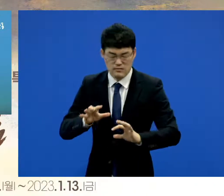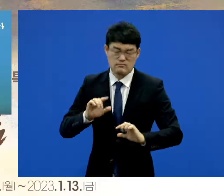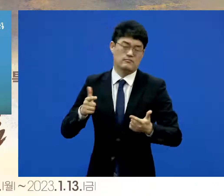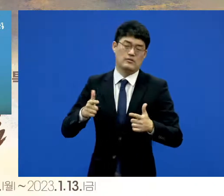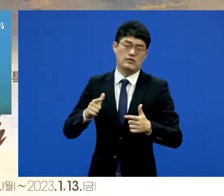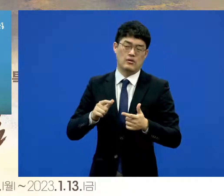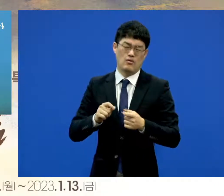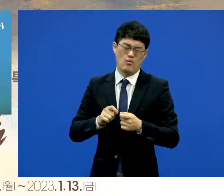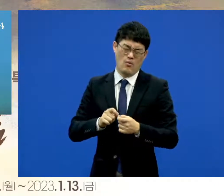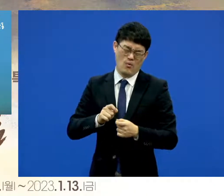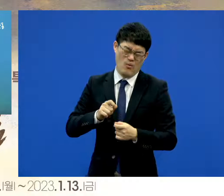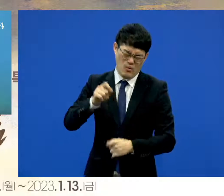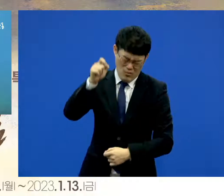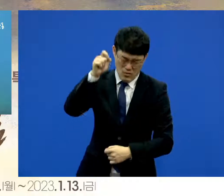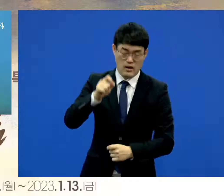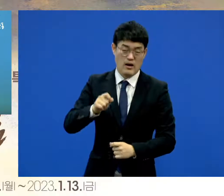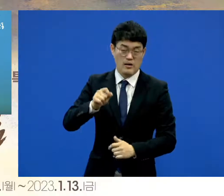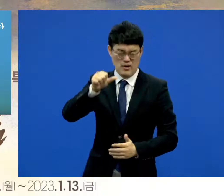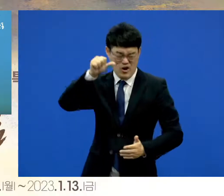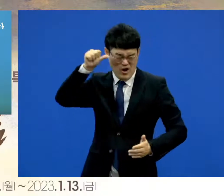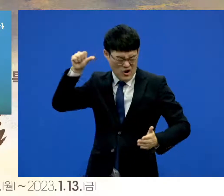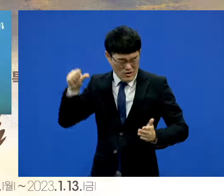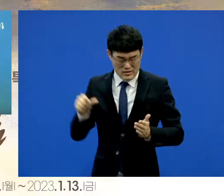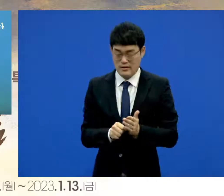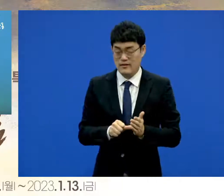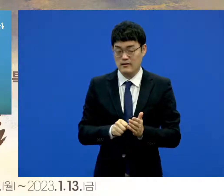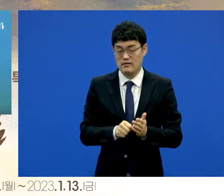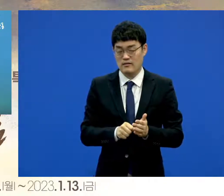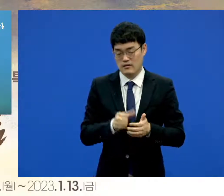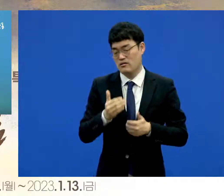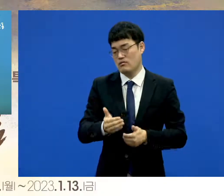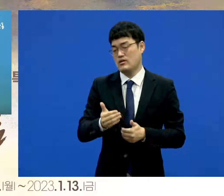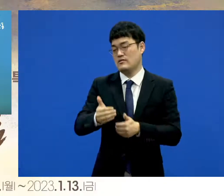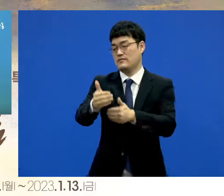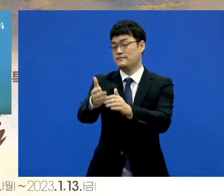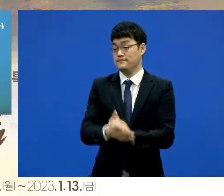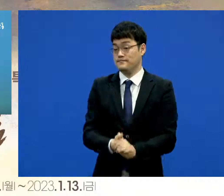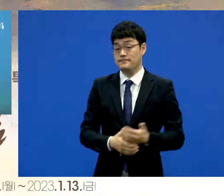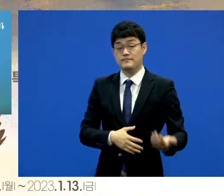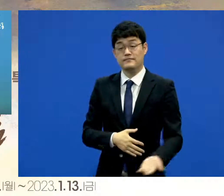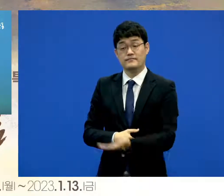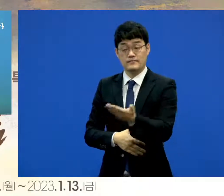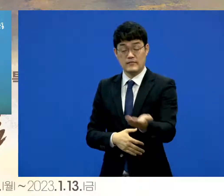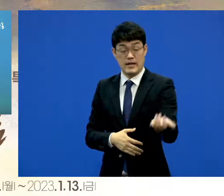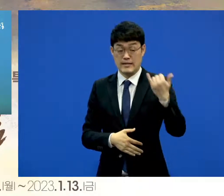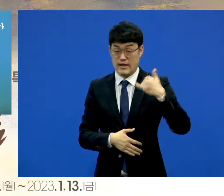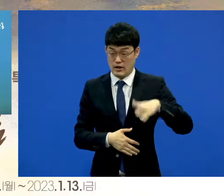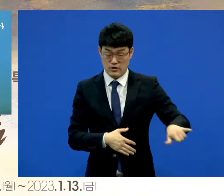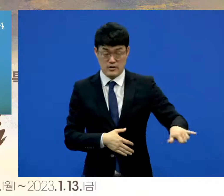걸립니다. 자녀들을 키워보면 알 수 있어요. 사춘기가 되면 반항기가 시작이 됩니다.